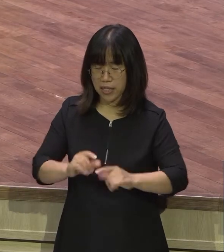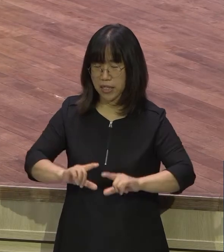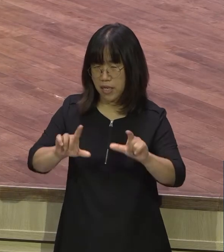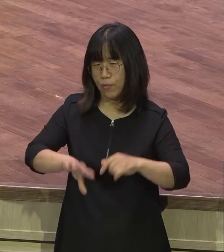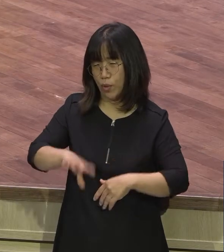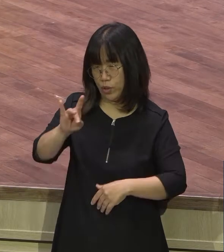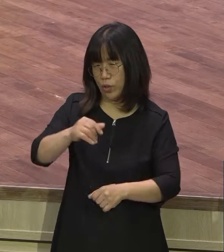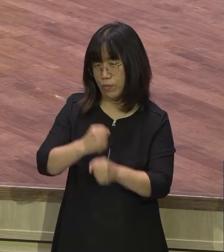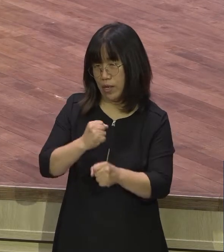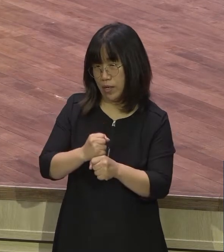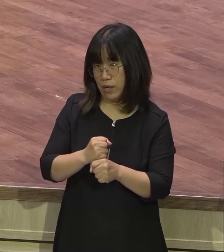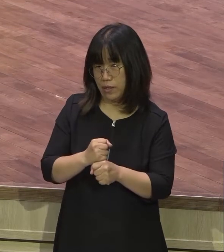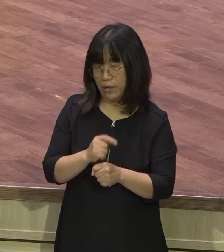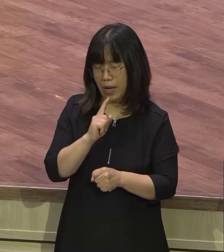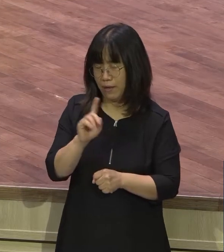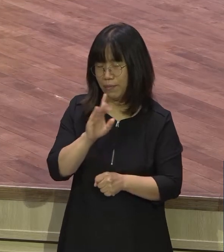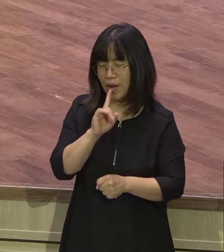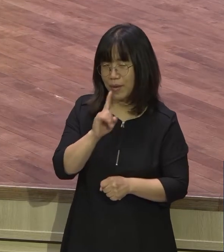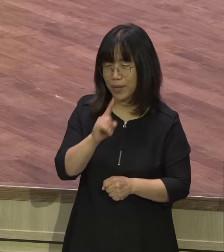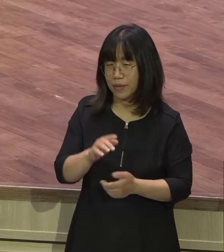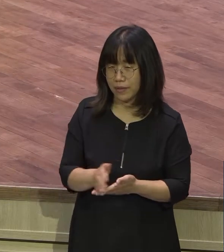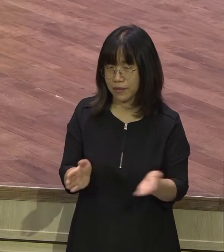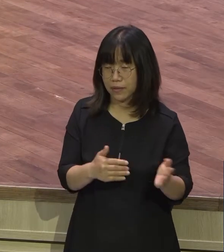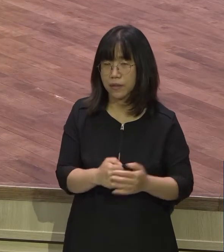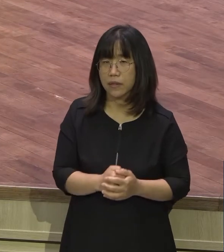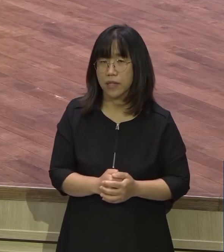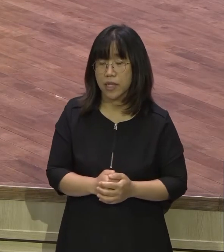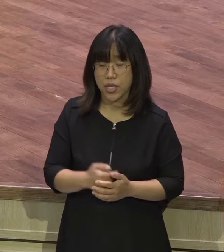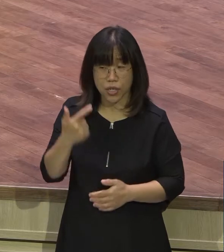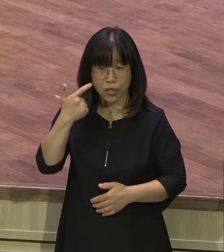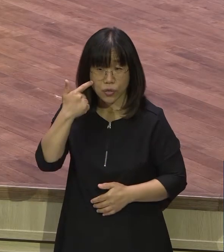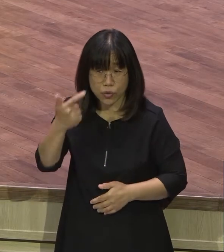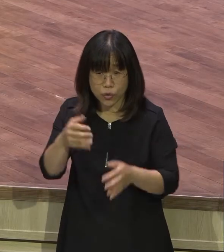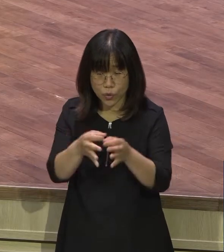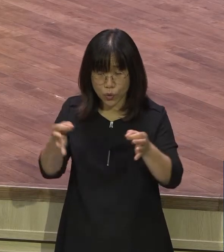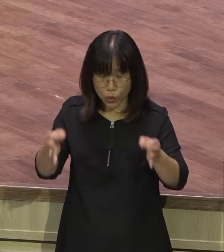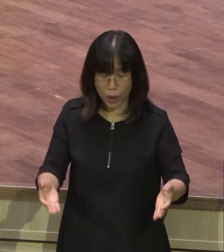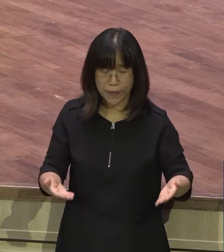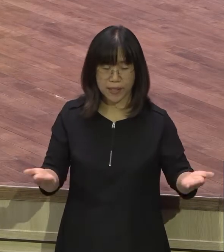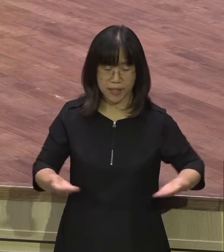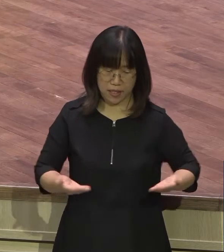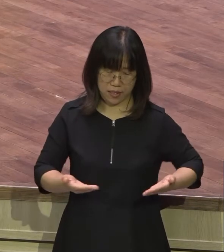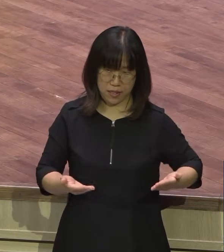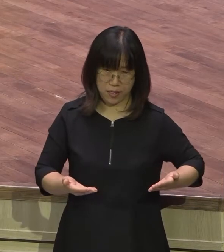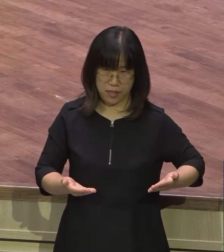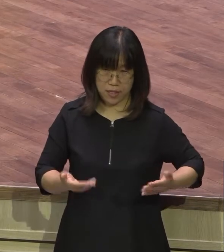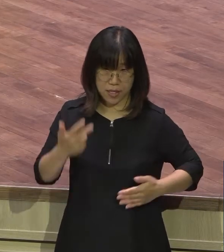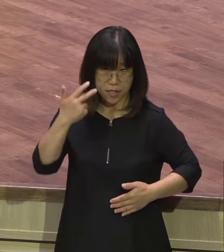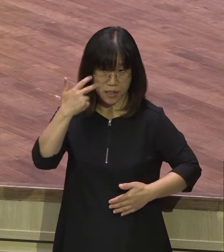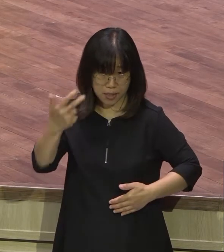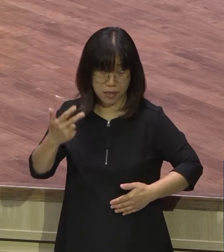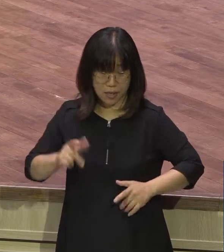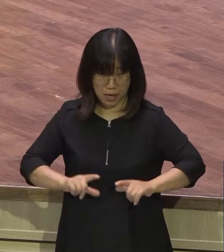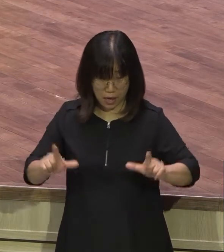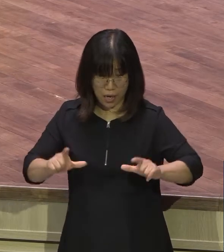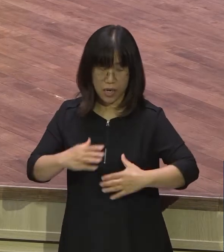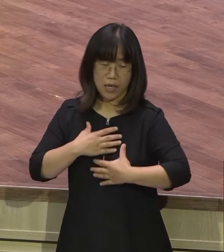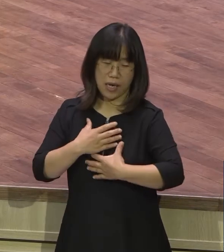그렇게 언급을 하셨어요. 여섯 동안은 일할 것이오. 일곱째 날은 쉴 안식일이니.